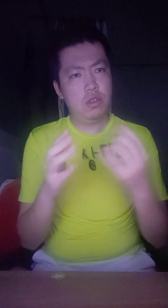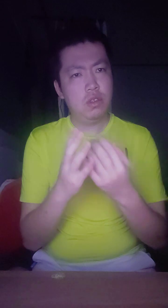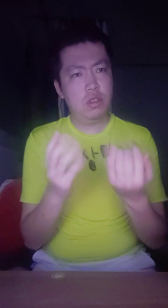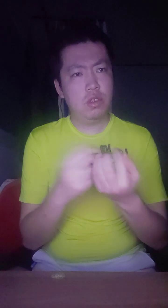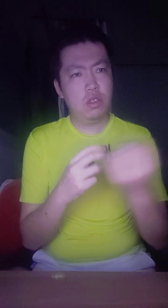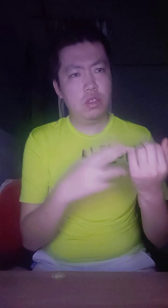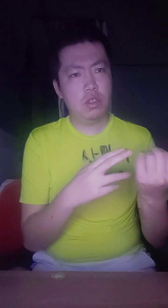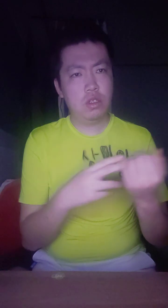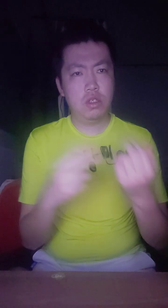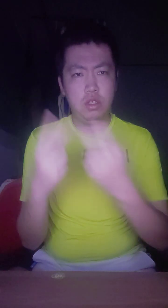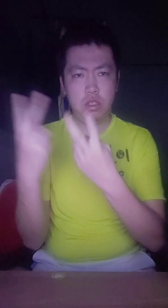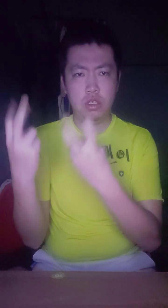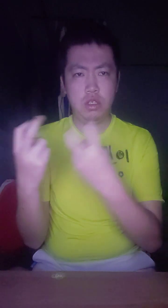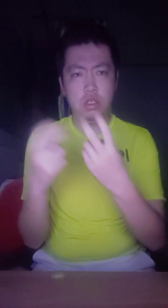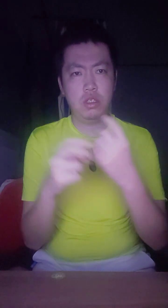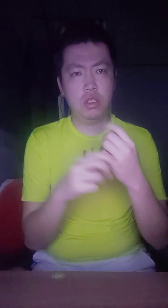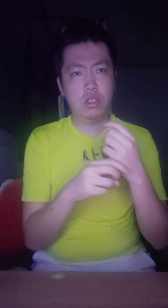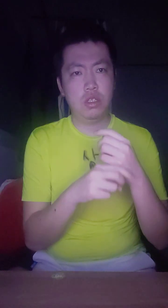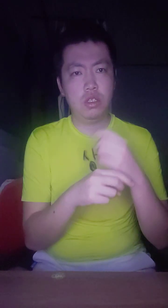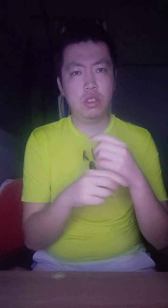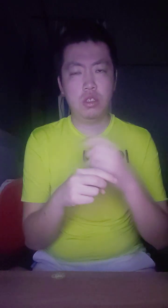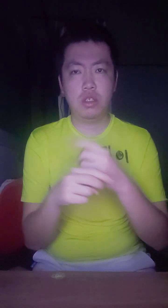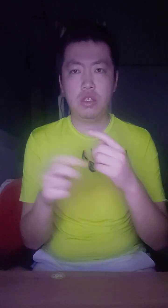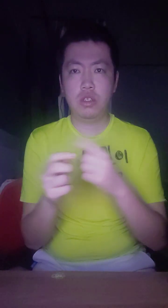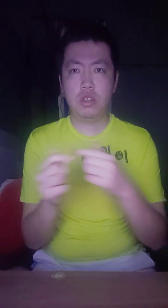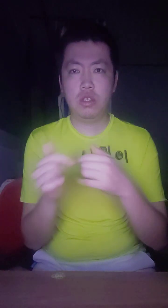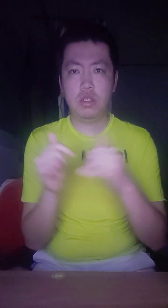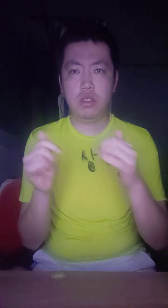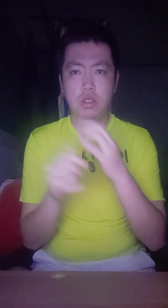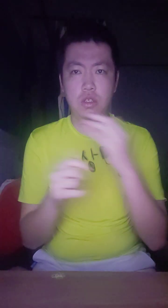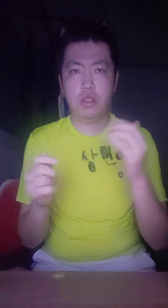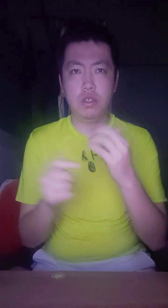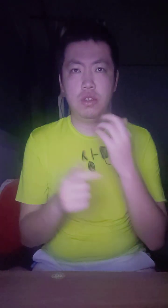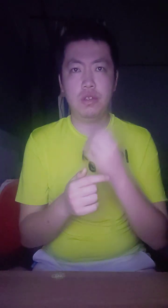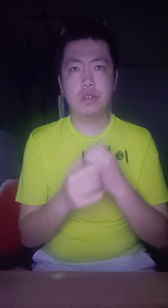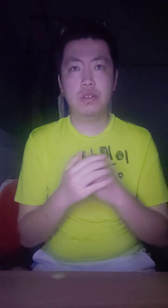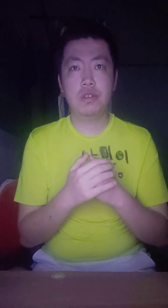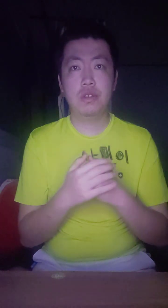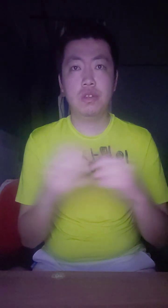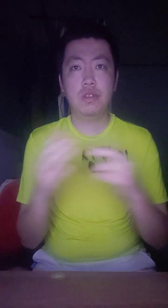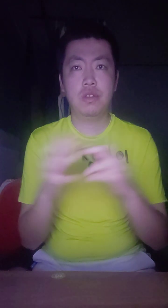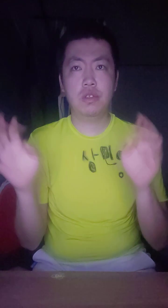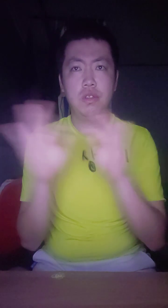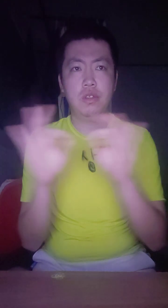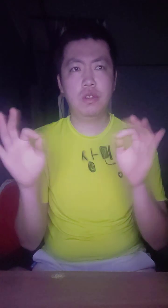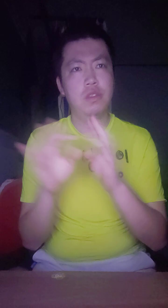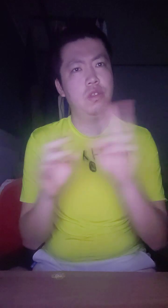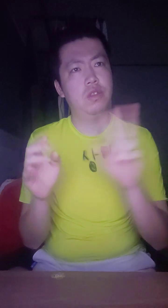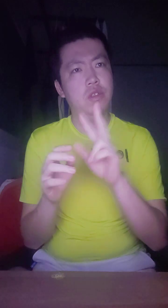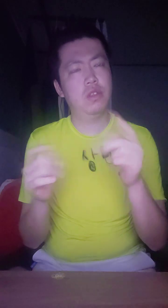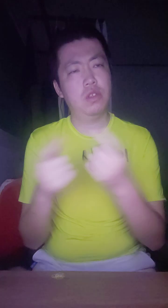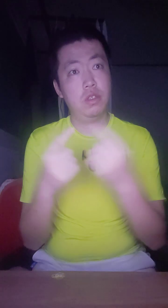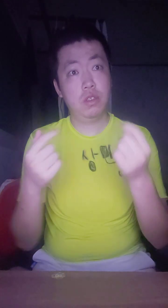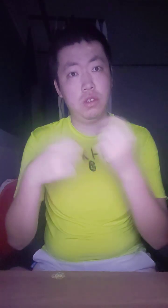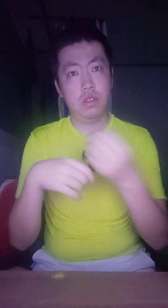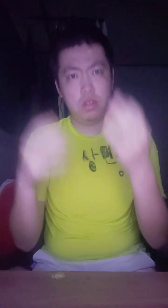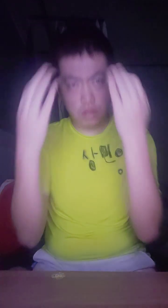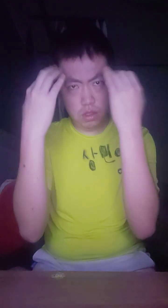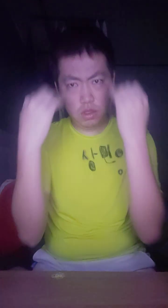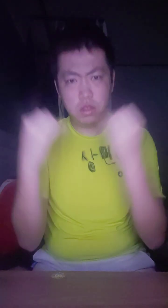이상 등하고 이제 그 엘리베이터 쪽만 되는 걸로 알고 있고. 수도권은 한밤 기온도 30도에 이르는 초열대야 현상이 며칠